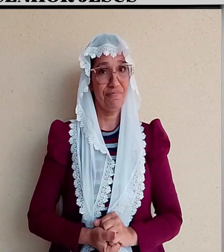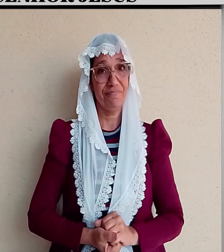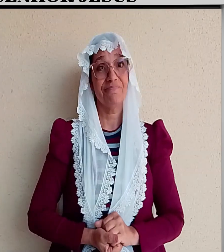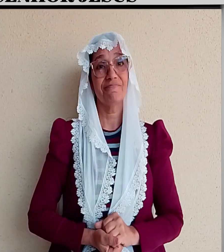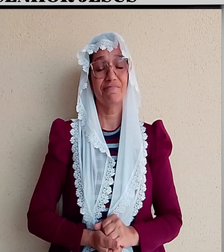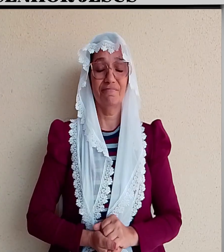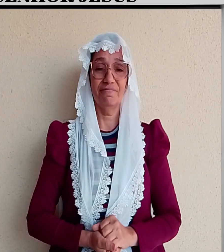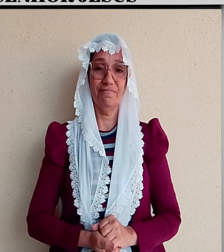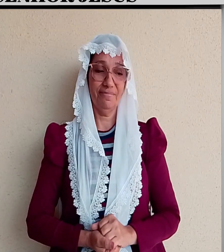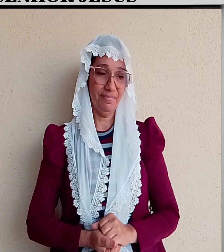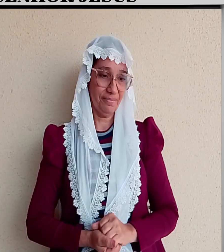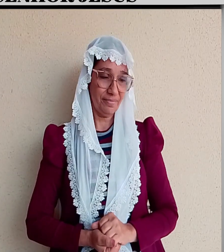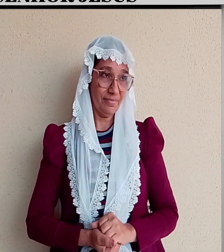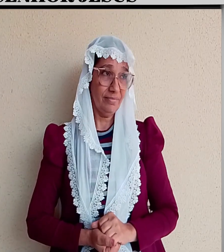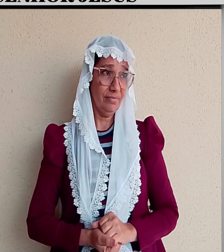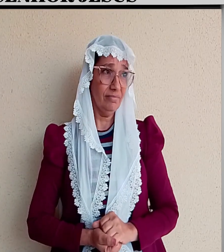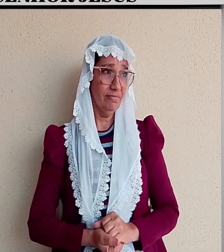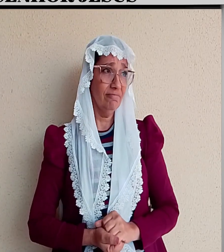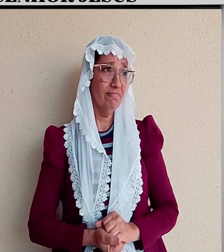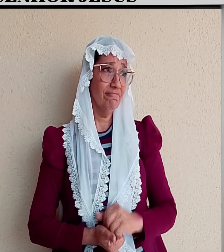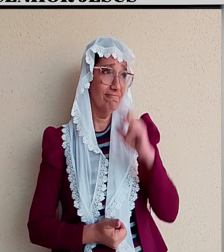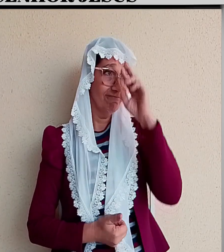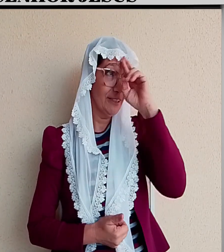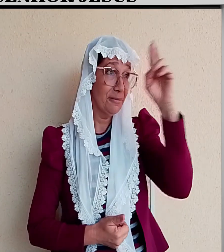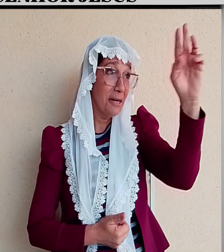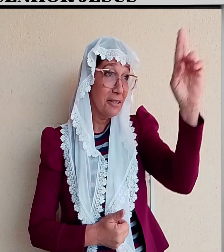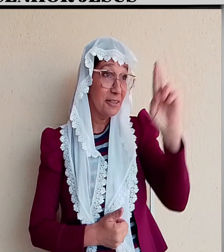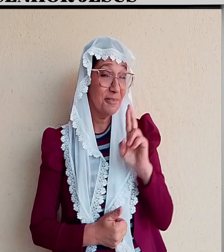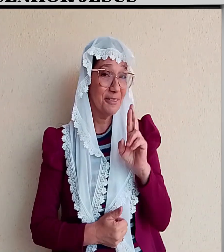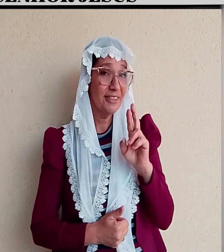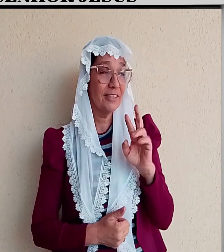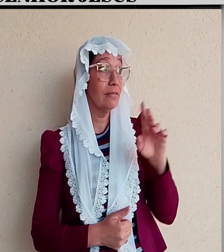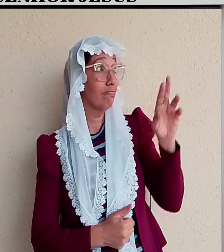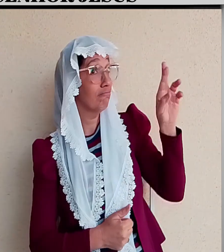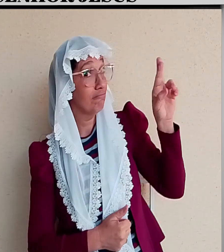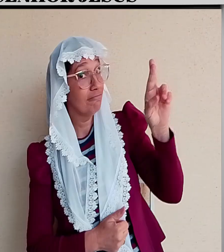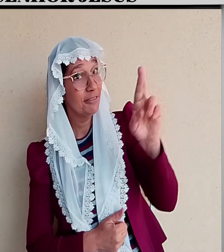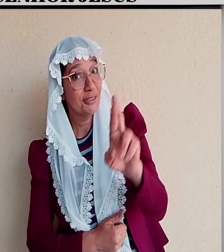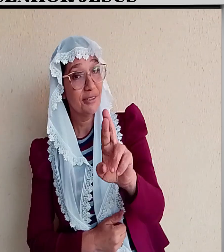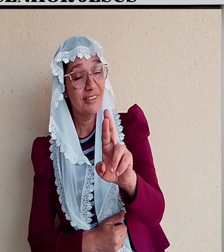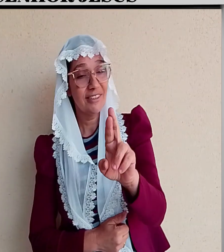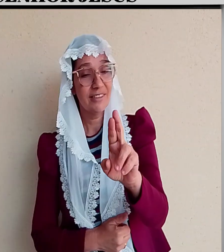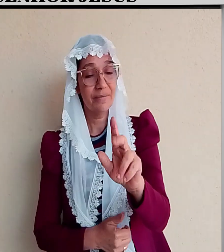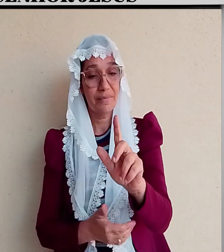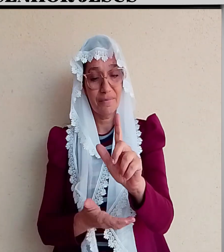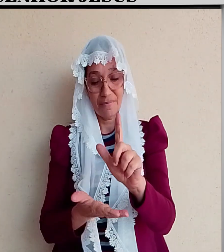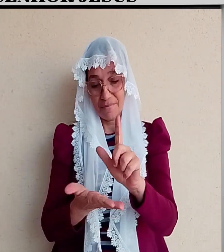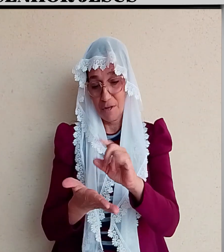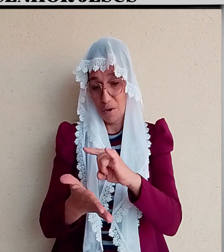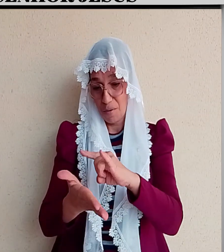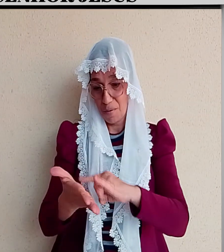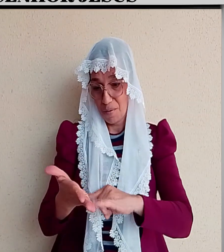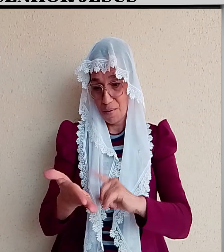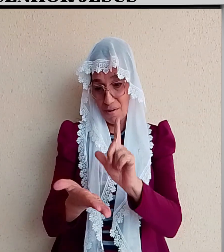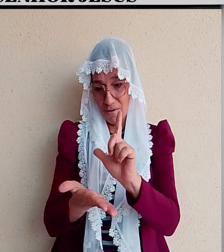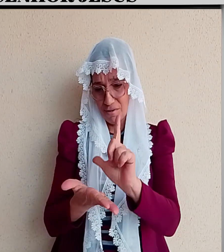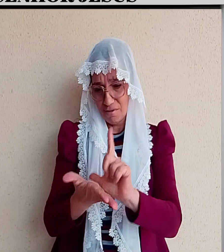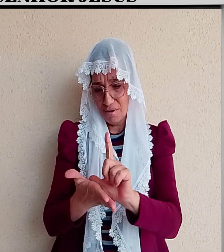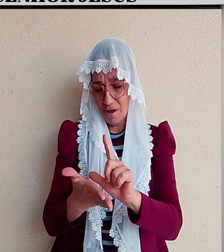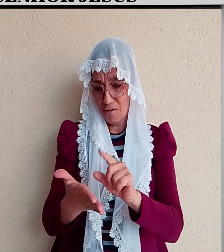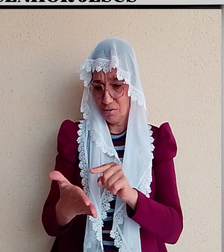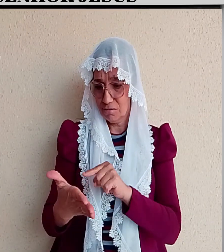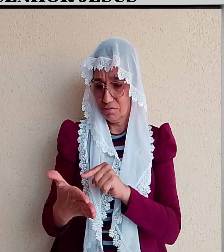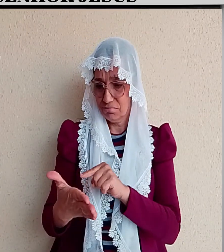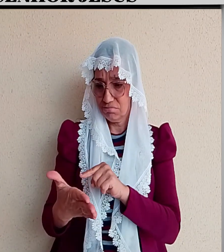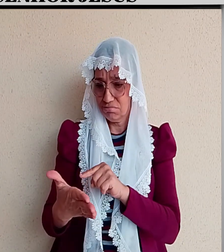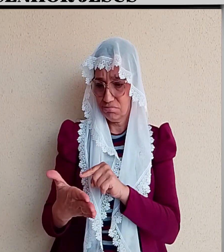Aleluia, Jesus. Tu podes me dizer? E o Senhor te diz: o teu laudo, aleluia, está escrito, aleluia, que você é vitorioso, aleluia,